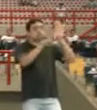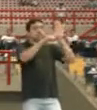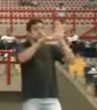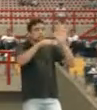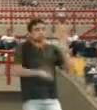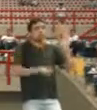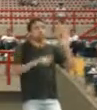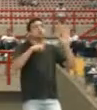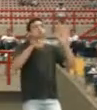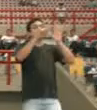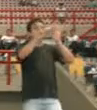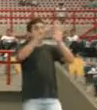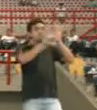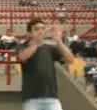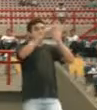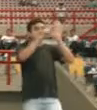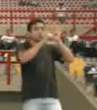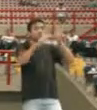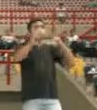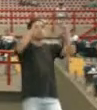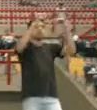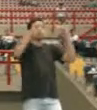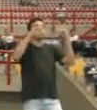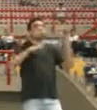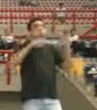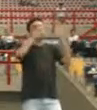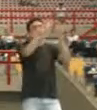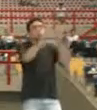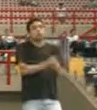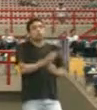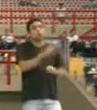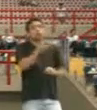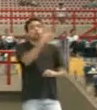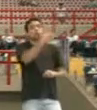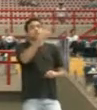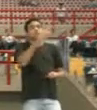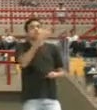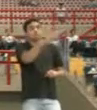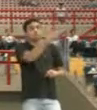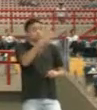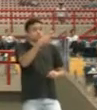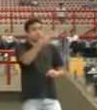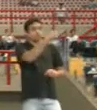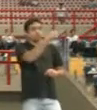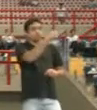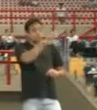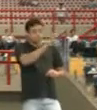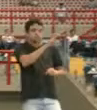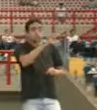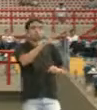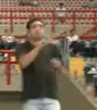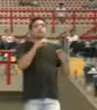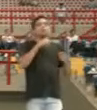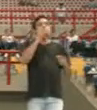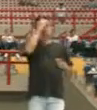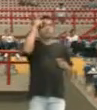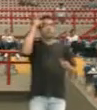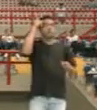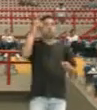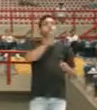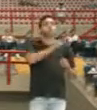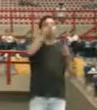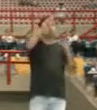de desenvolvimento, um mínimo, uma média aí, pessoal, de umas 25 linhas. Tem gente que escreve até a